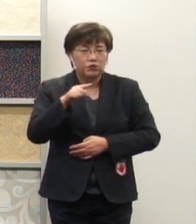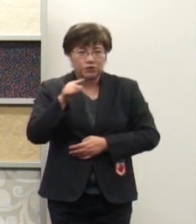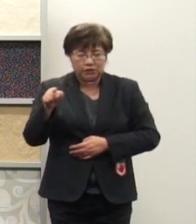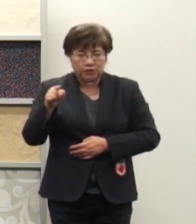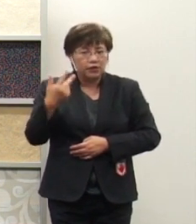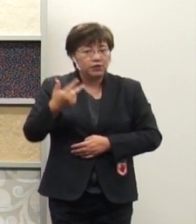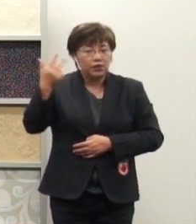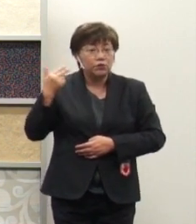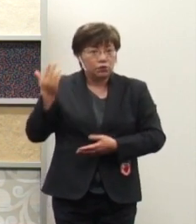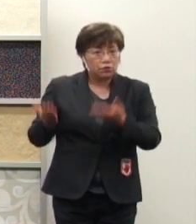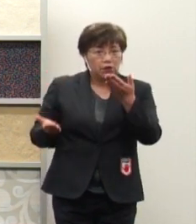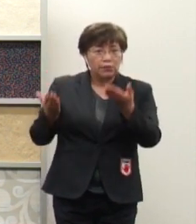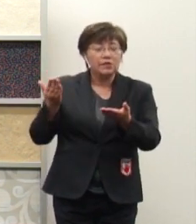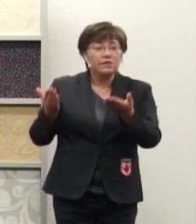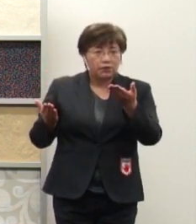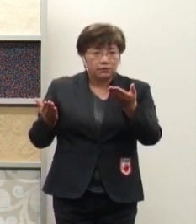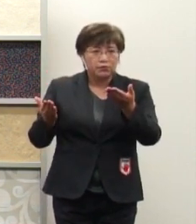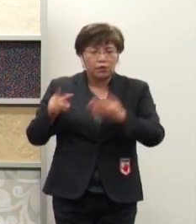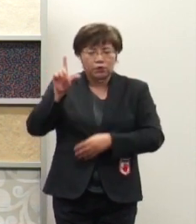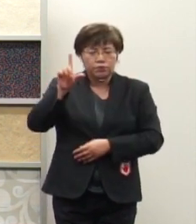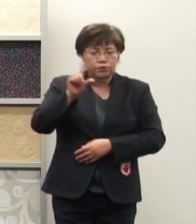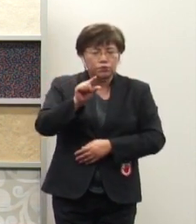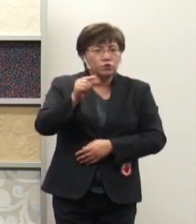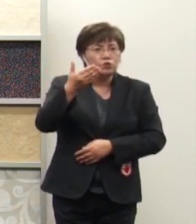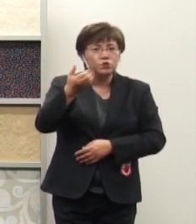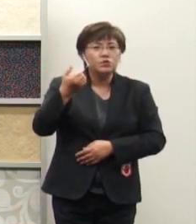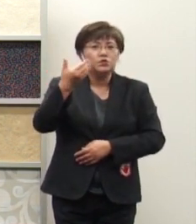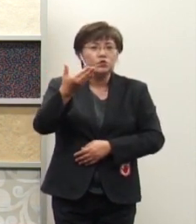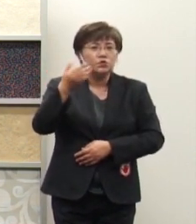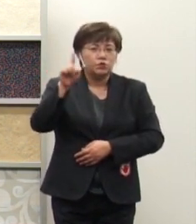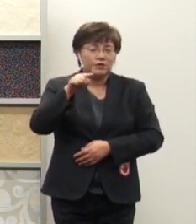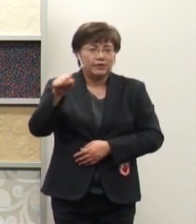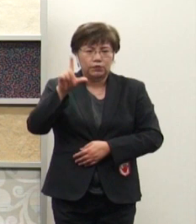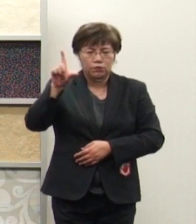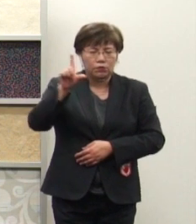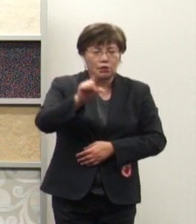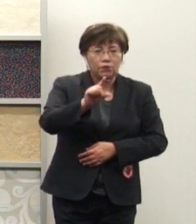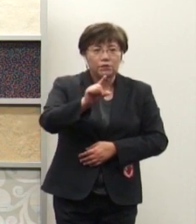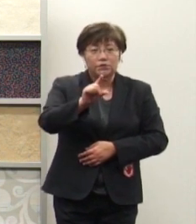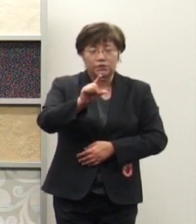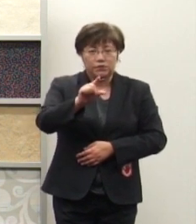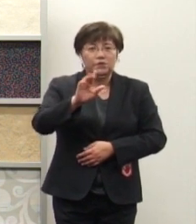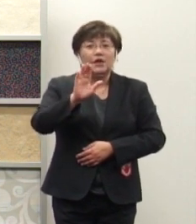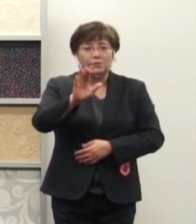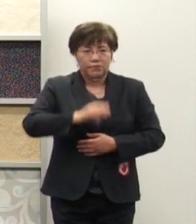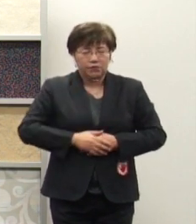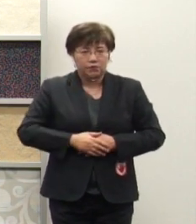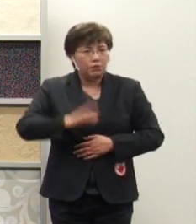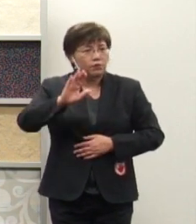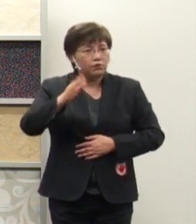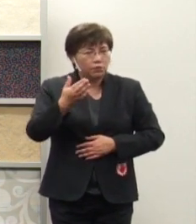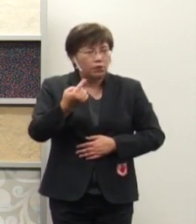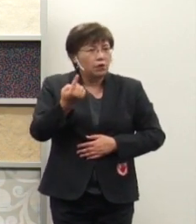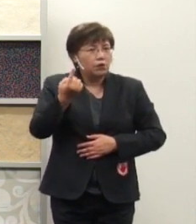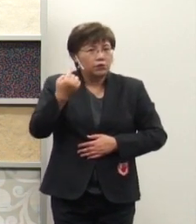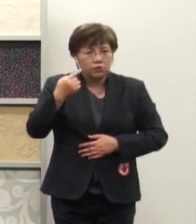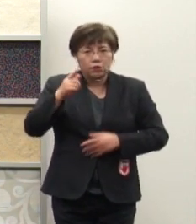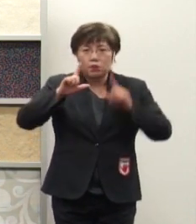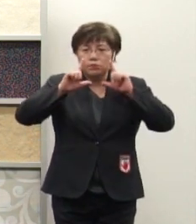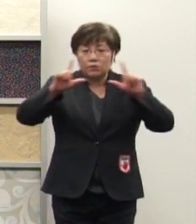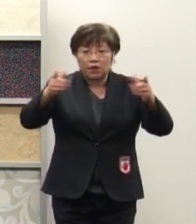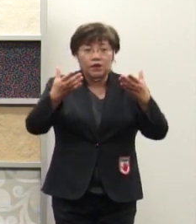週と比較いたしまして99人の減少となっております。ただし昨日の公表